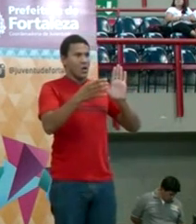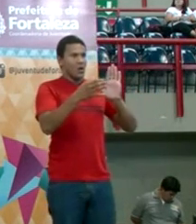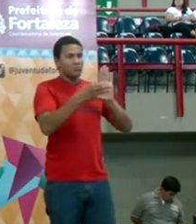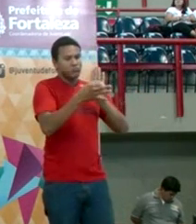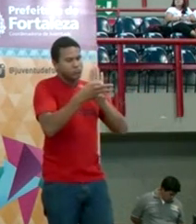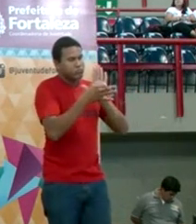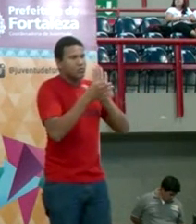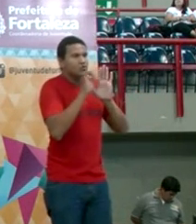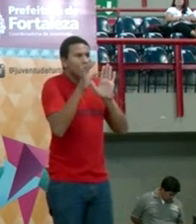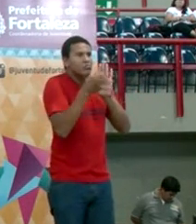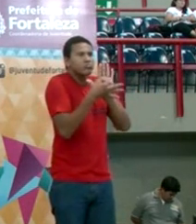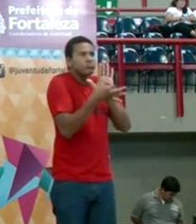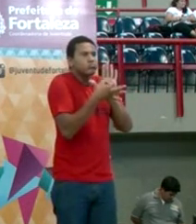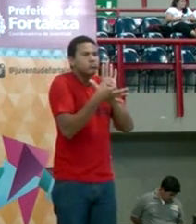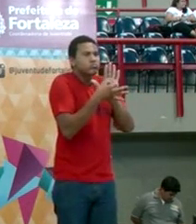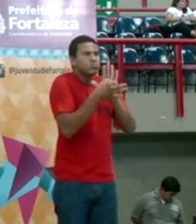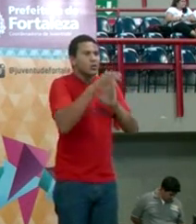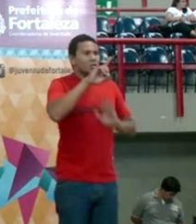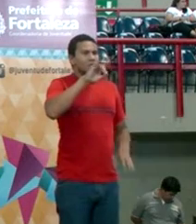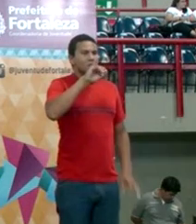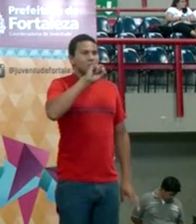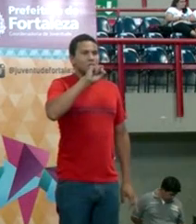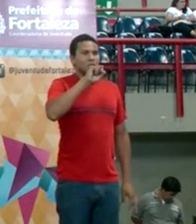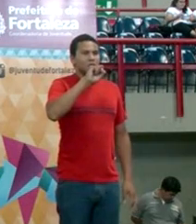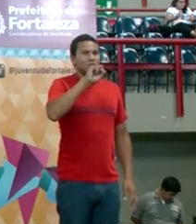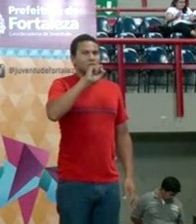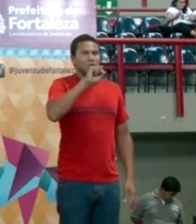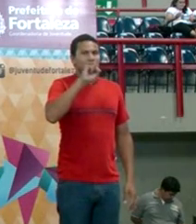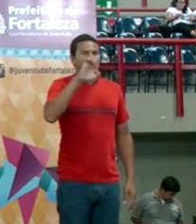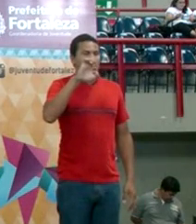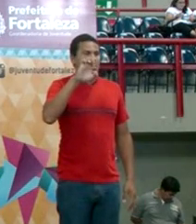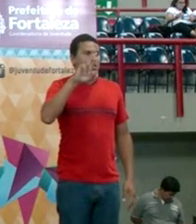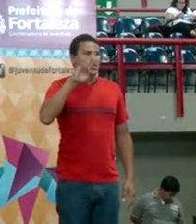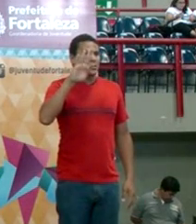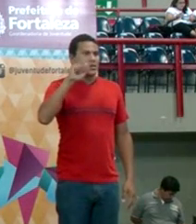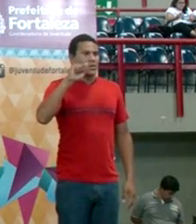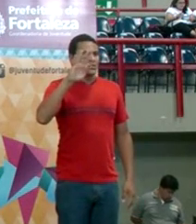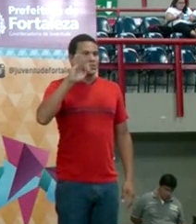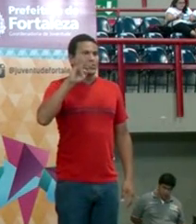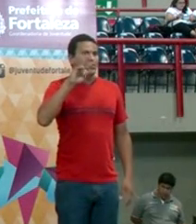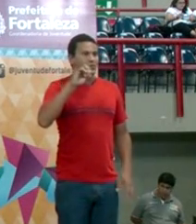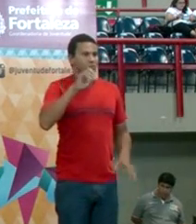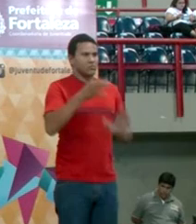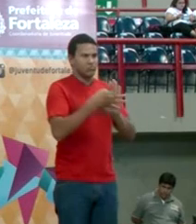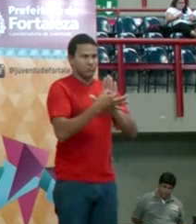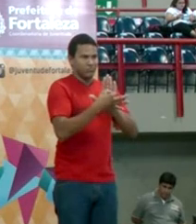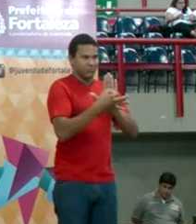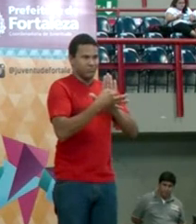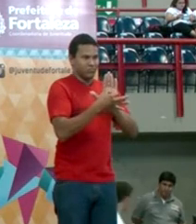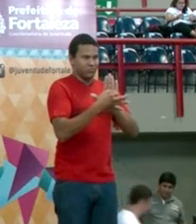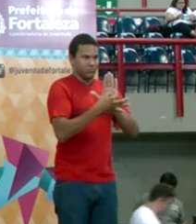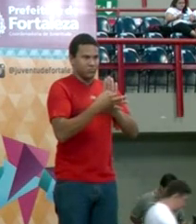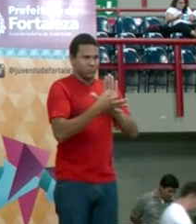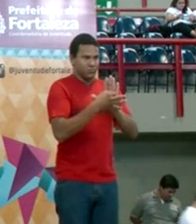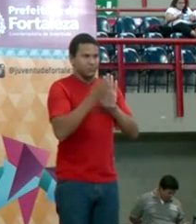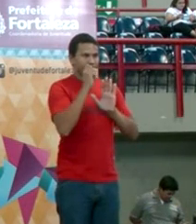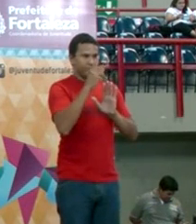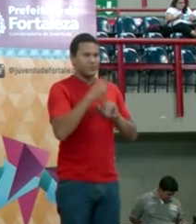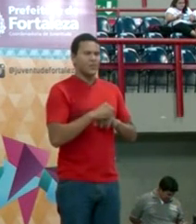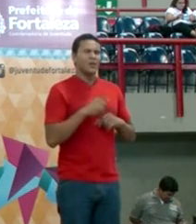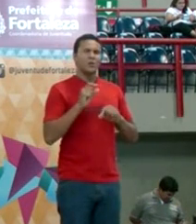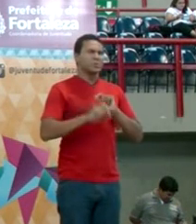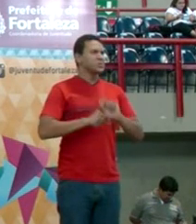opiniões, só dizer o que você pensa. E o que é um texto dissertativo argumentativo? É quando você tem